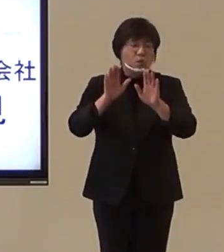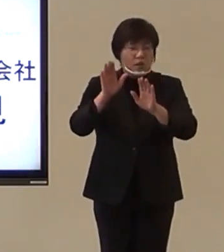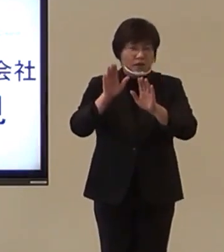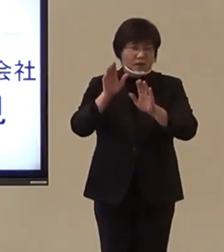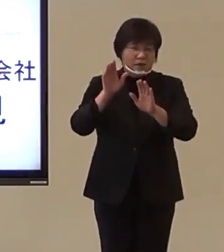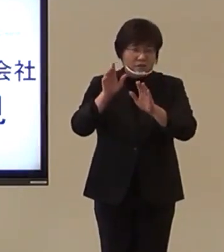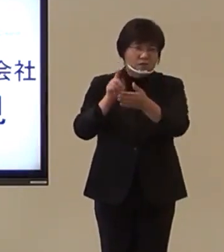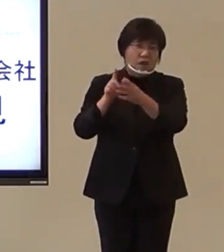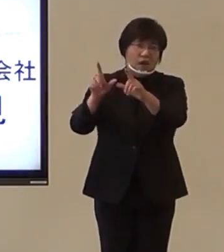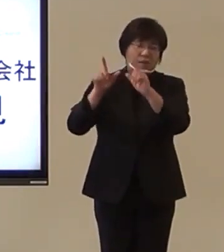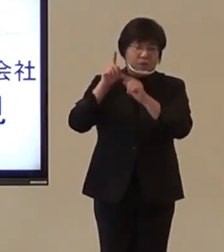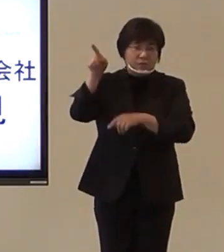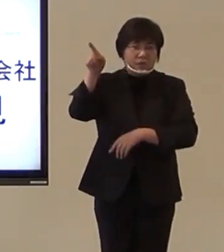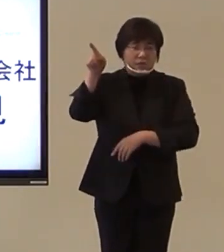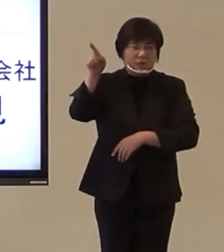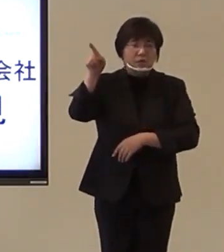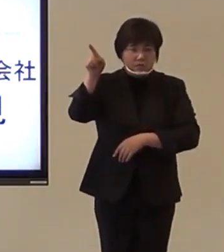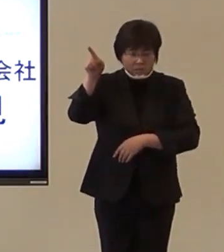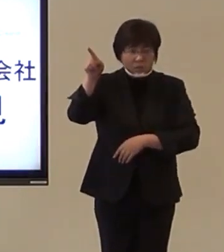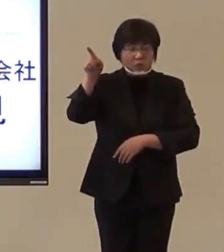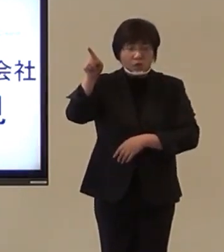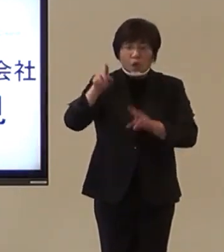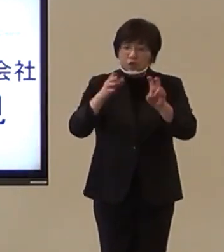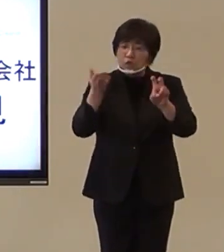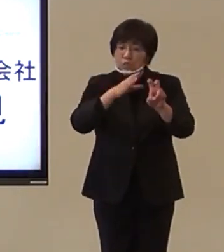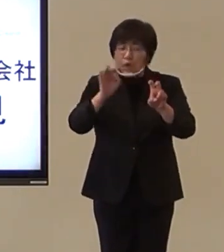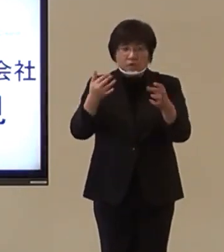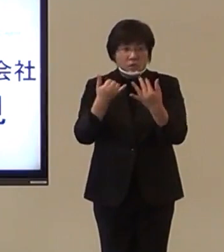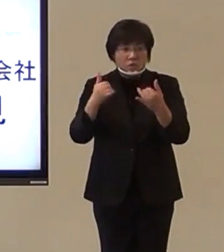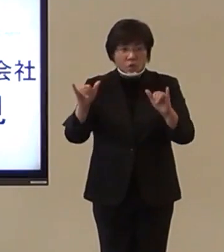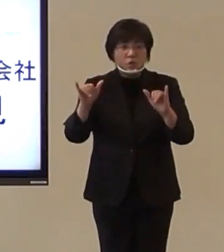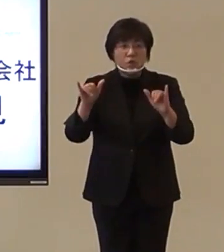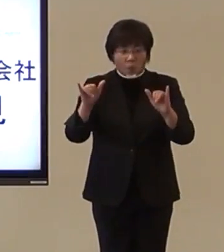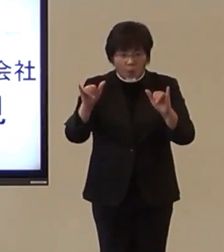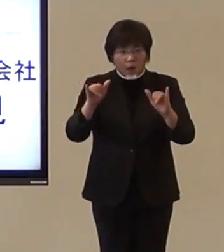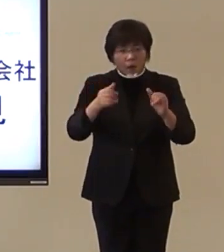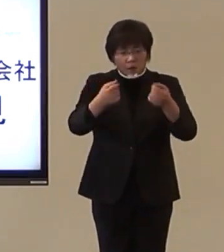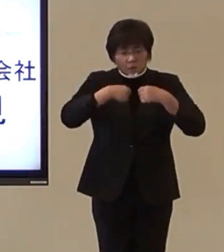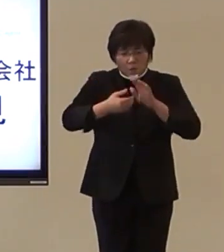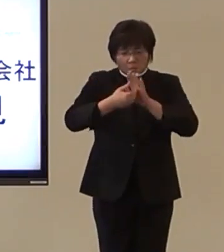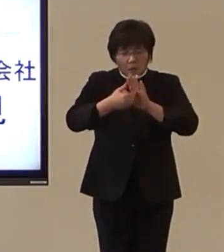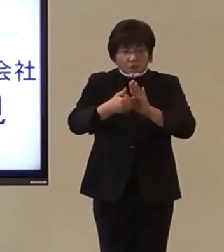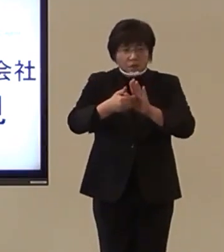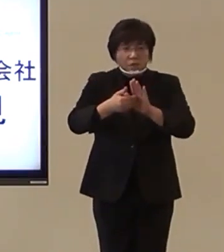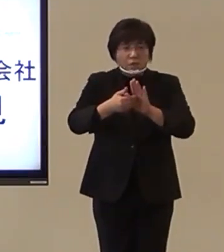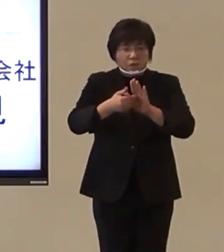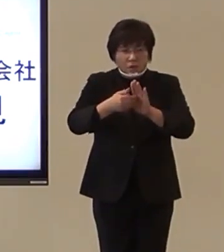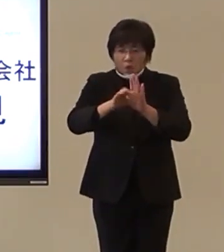と 20% は抗体を持ったんではないか。それからワクチンを打ったのが 10% ですから